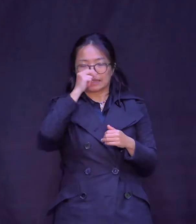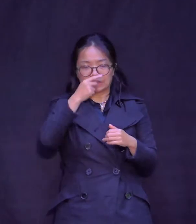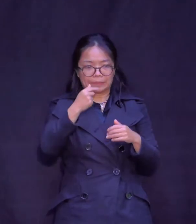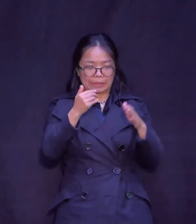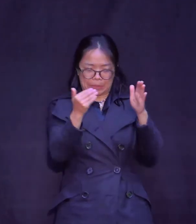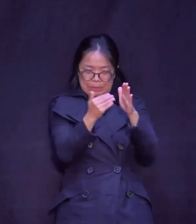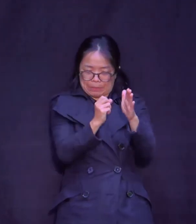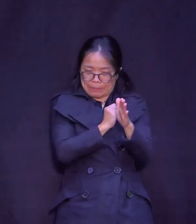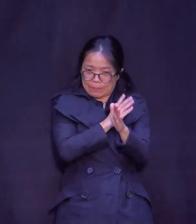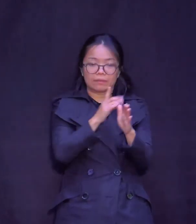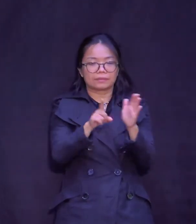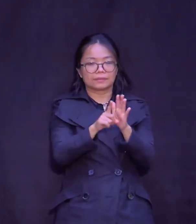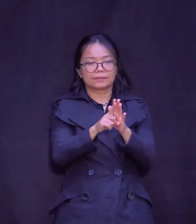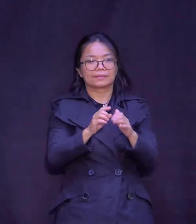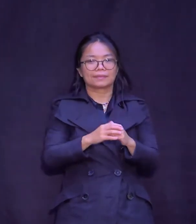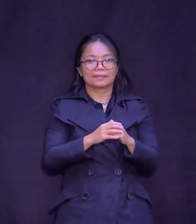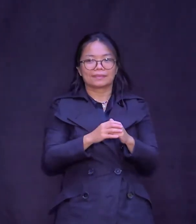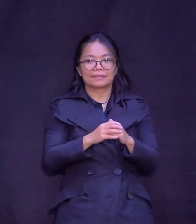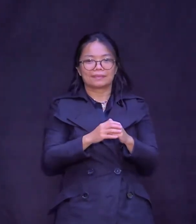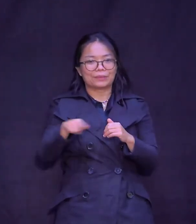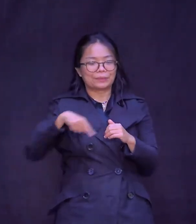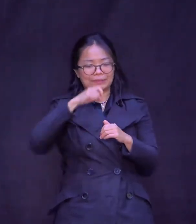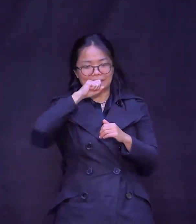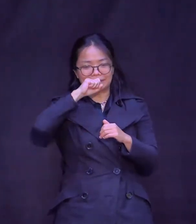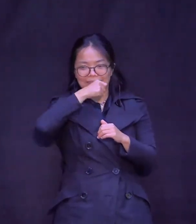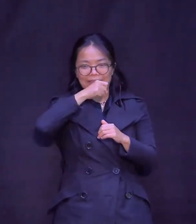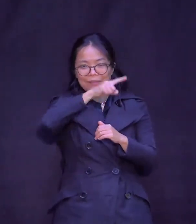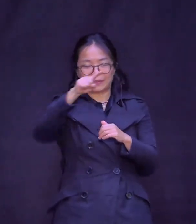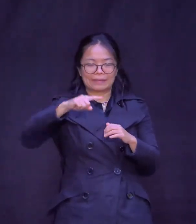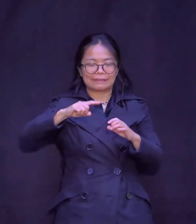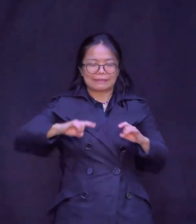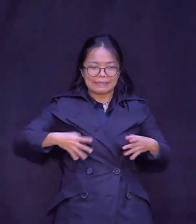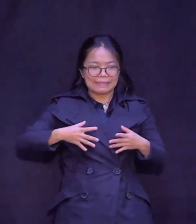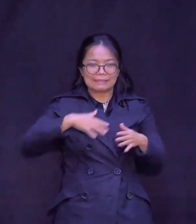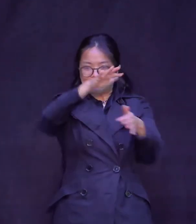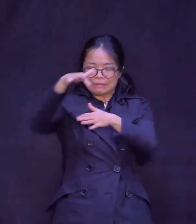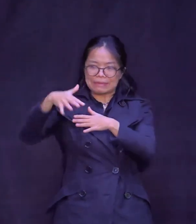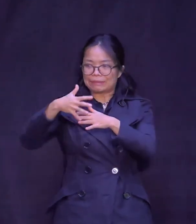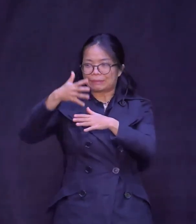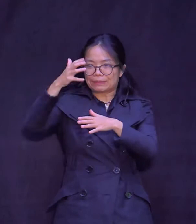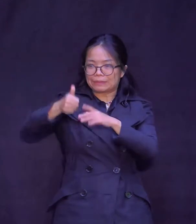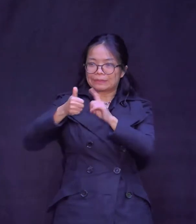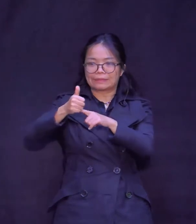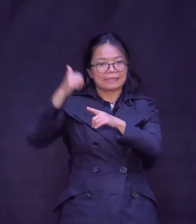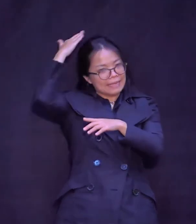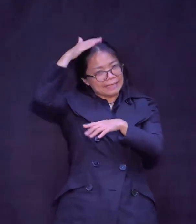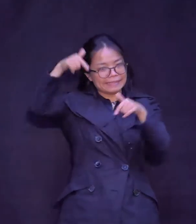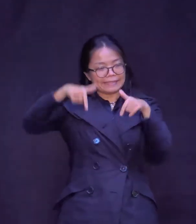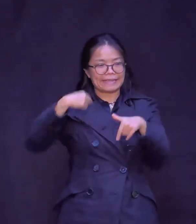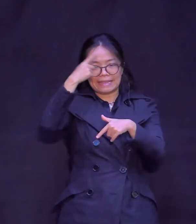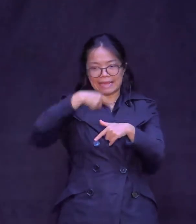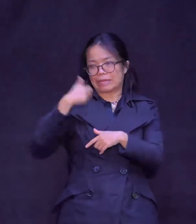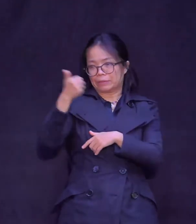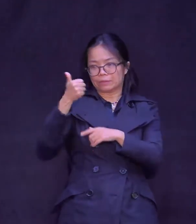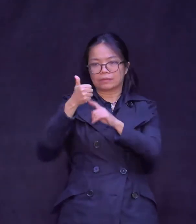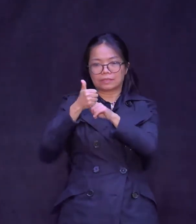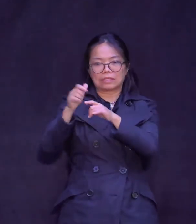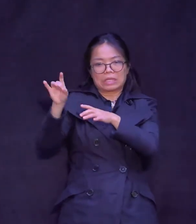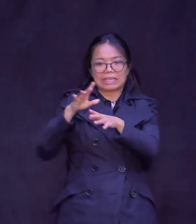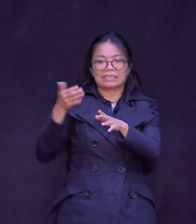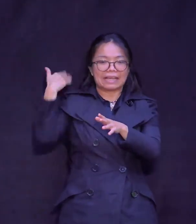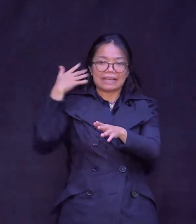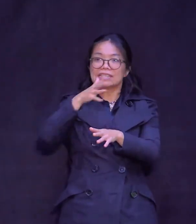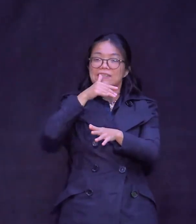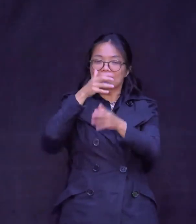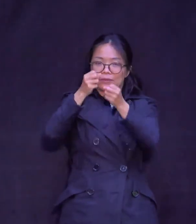束的时候，我们的台湾的精神感召的 郑南榕先生，我在这里引述他这